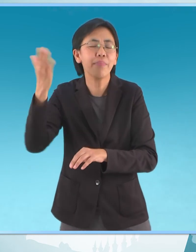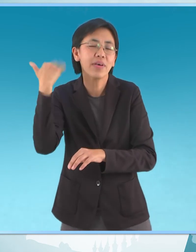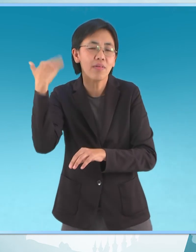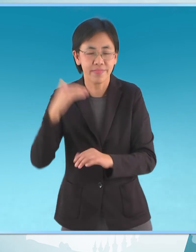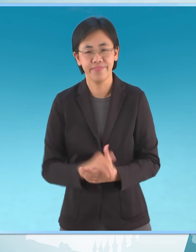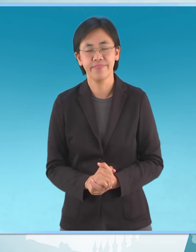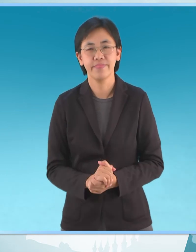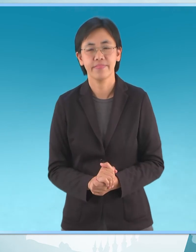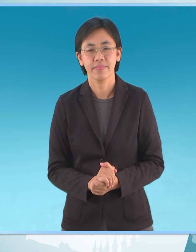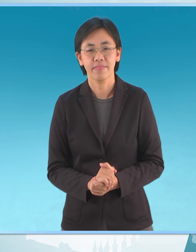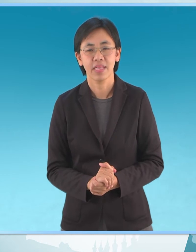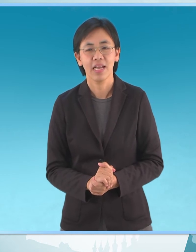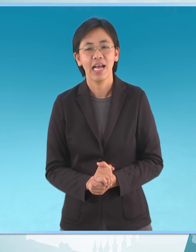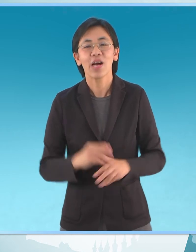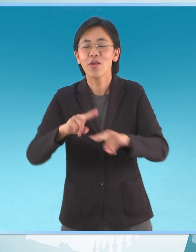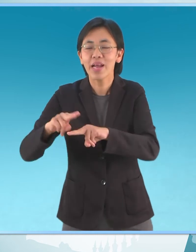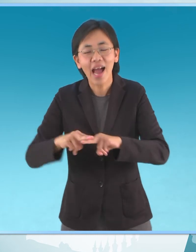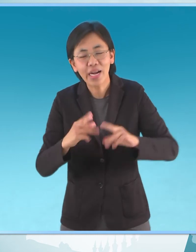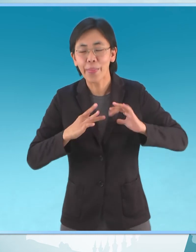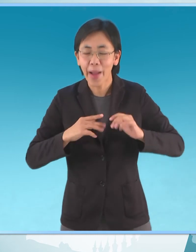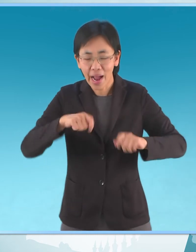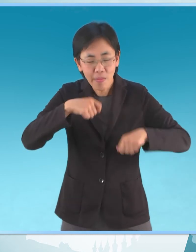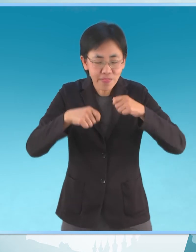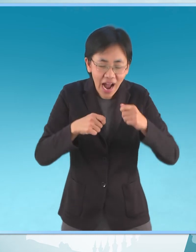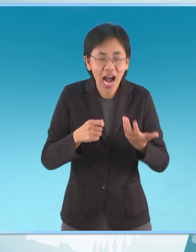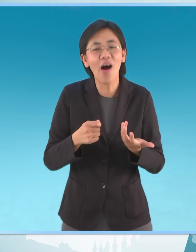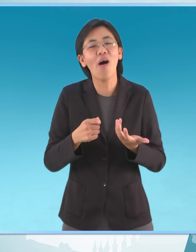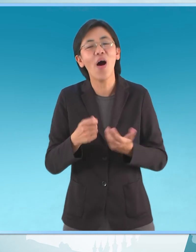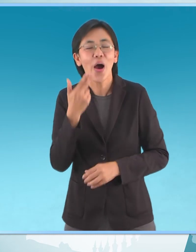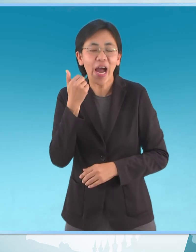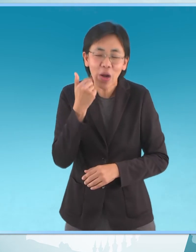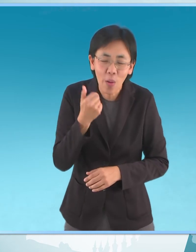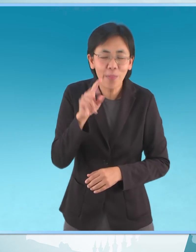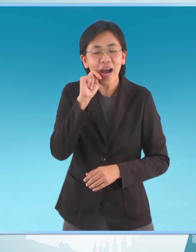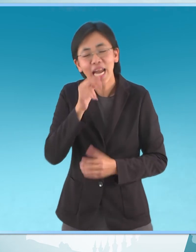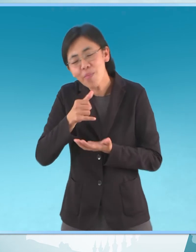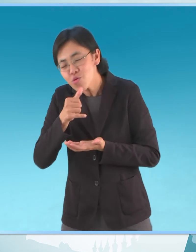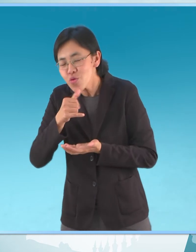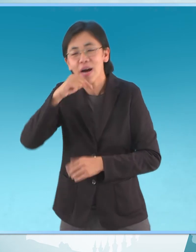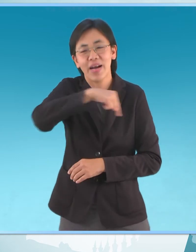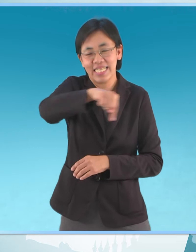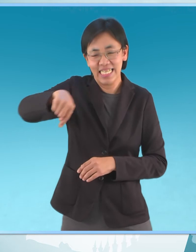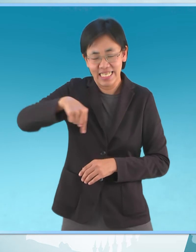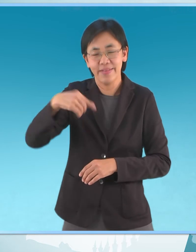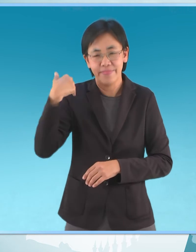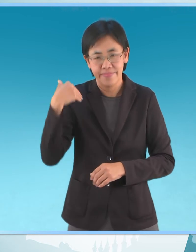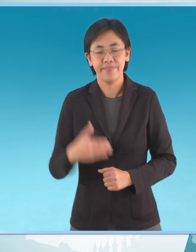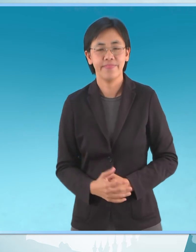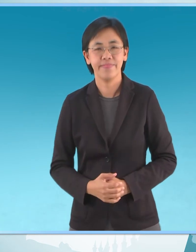ยก่อนเนี่ยคนก็จะมานั่งสังสรรค์กินข้าวดื่มน้ำทานขนมกันที่นี่นะครับ